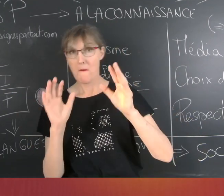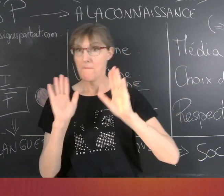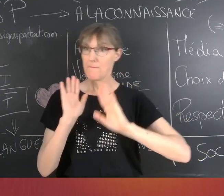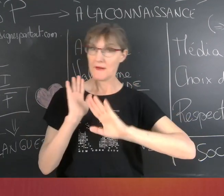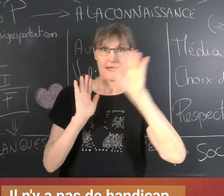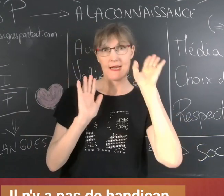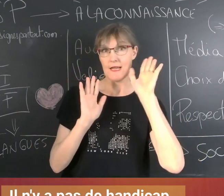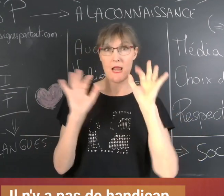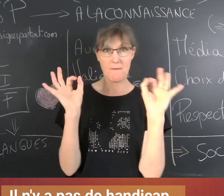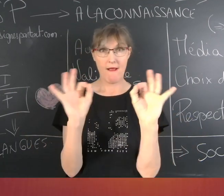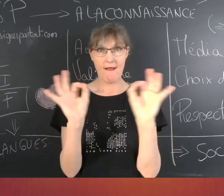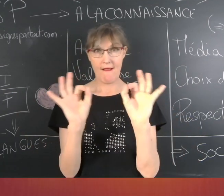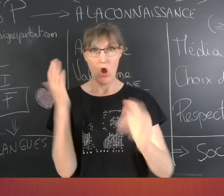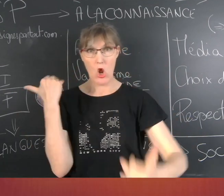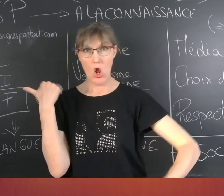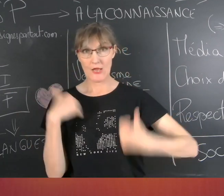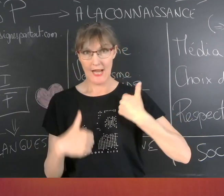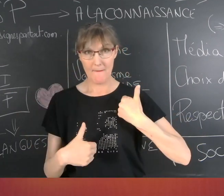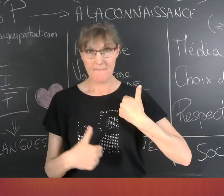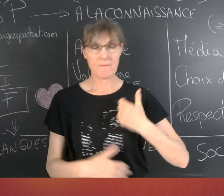voient. Voilà, il n'y a pas d'handicap.